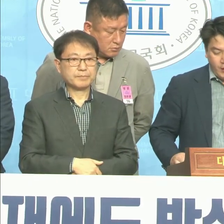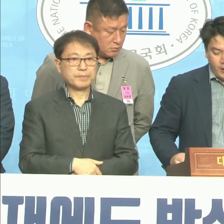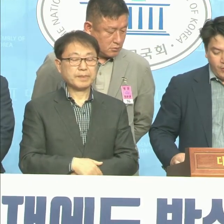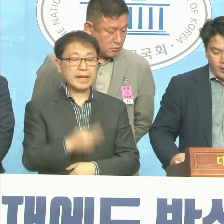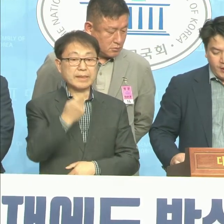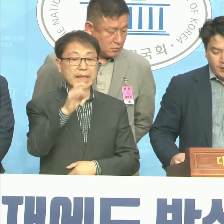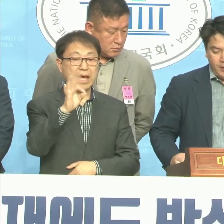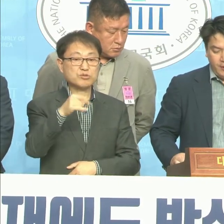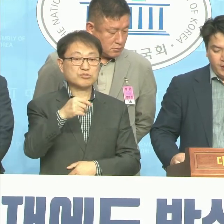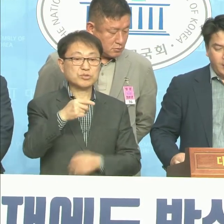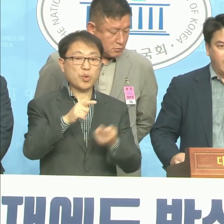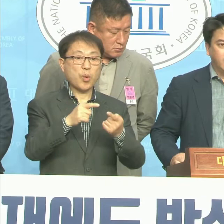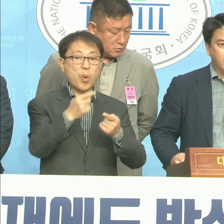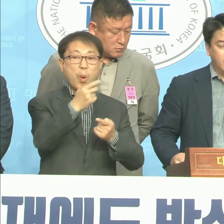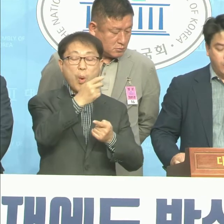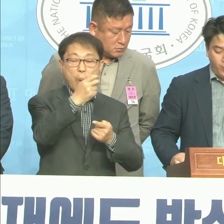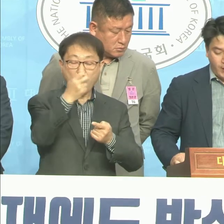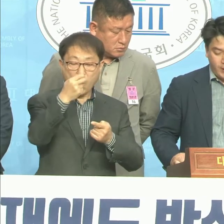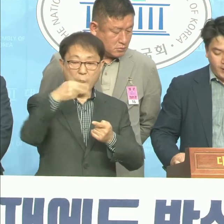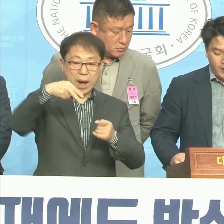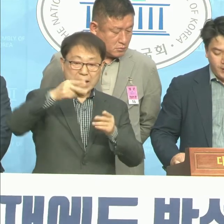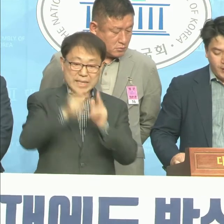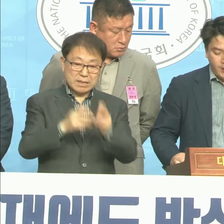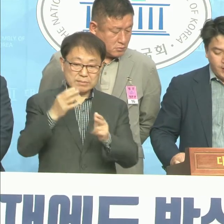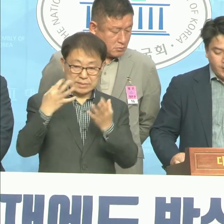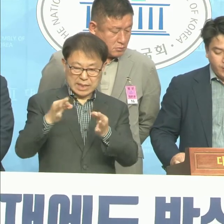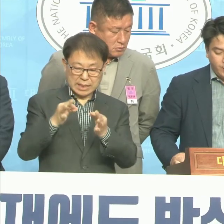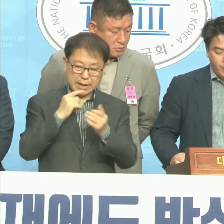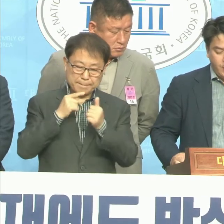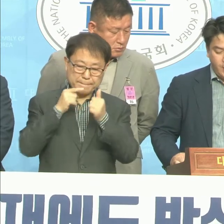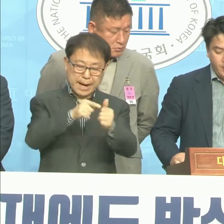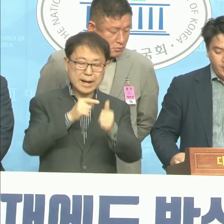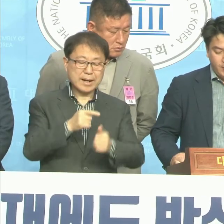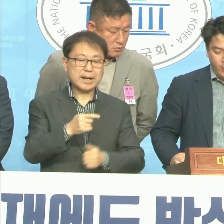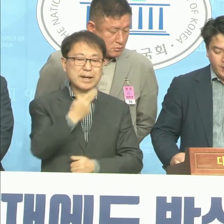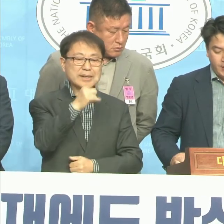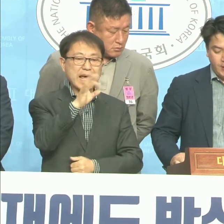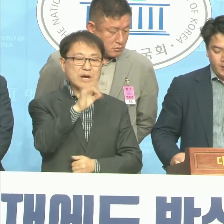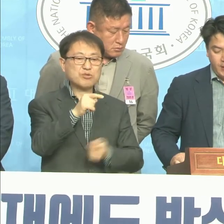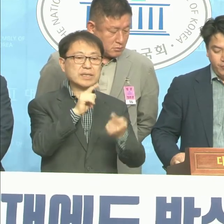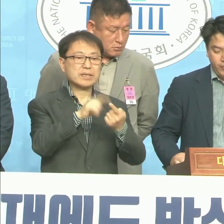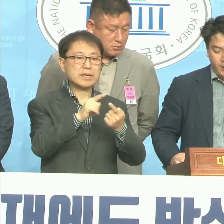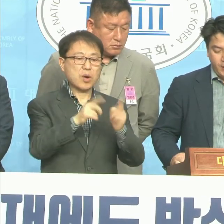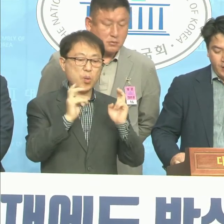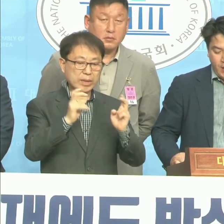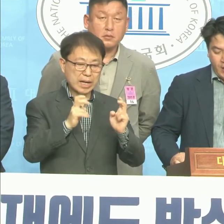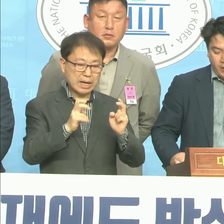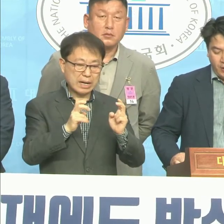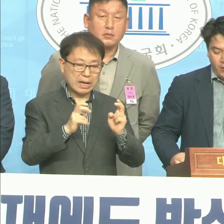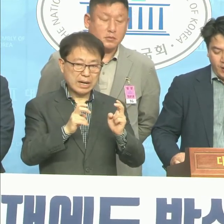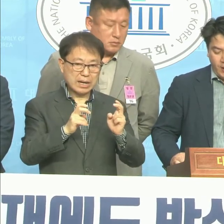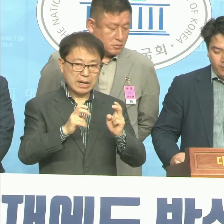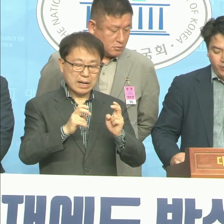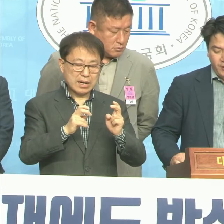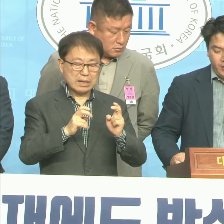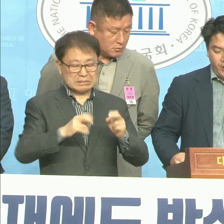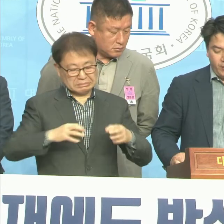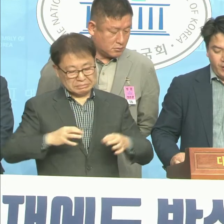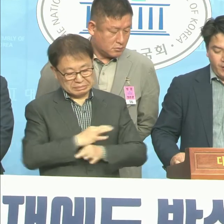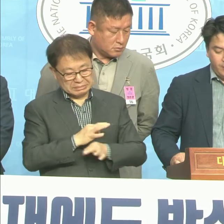대우조선해양과 산업 은혜에 강력하게 촉구한다 대우조선해양은 회사 자체 부실 경영과